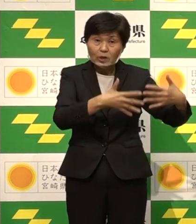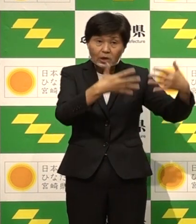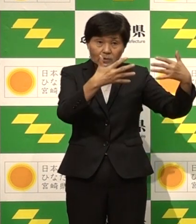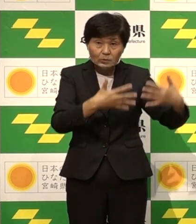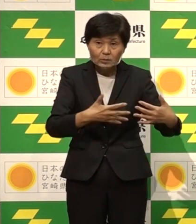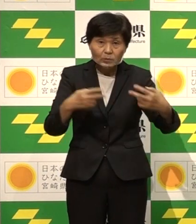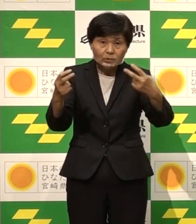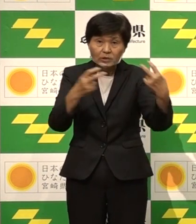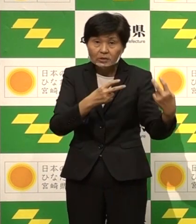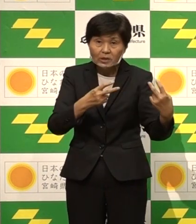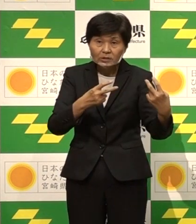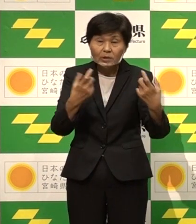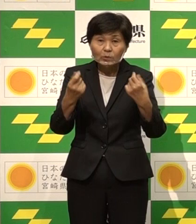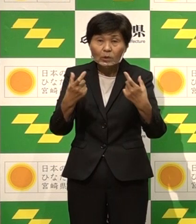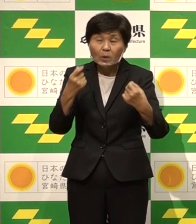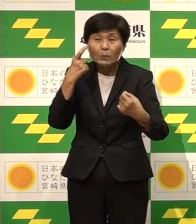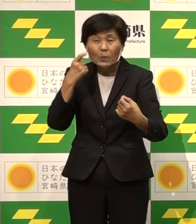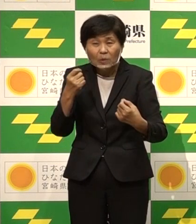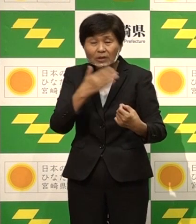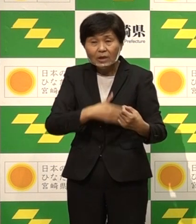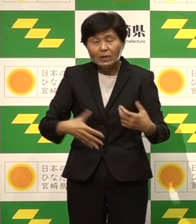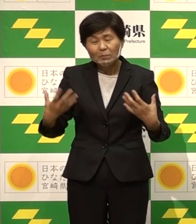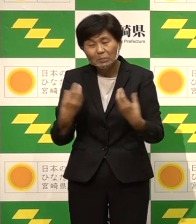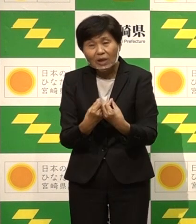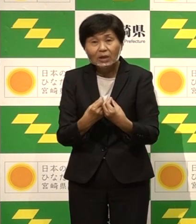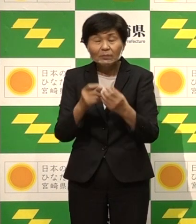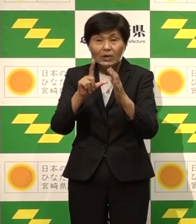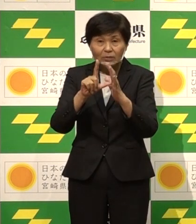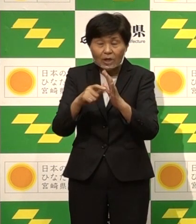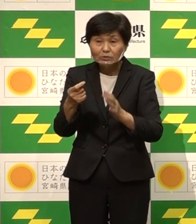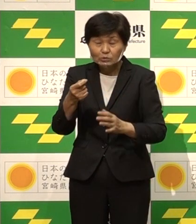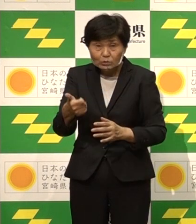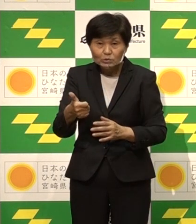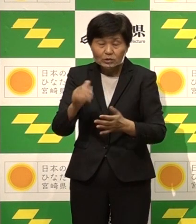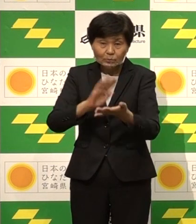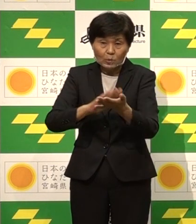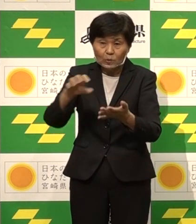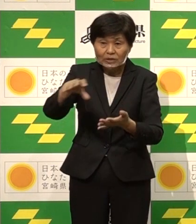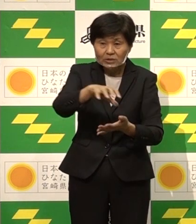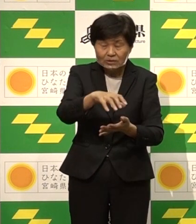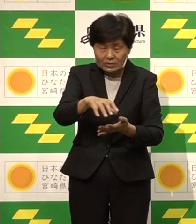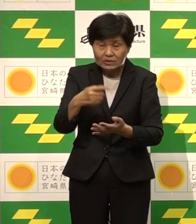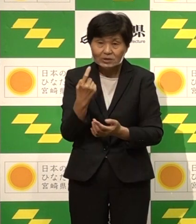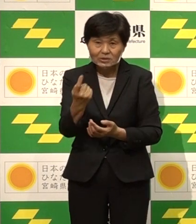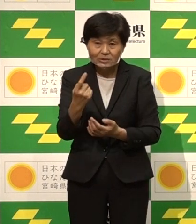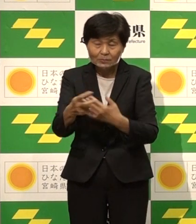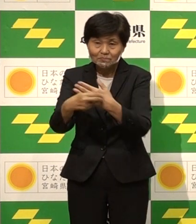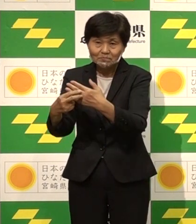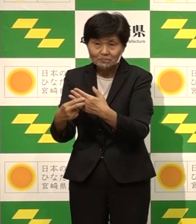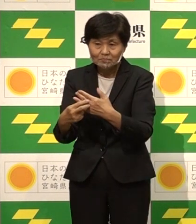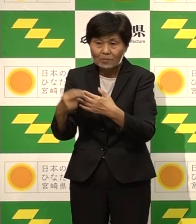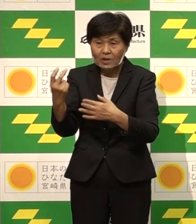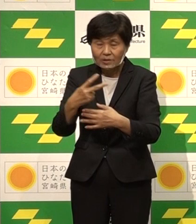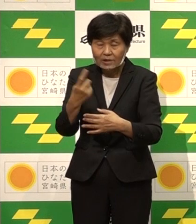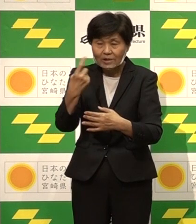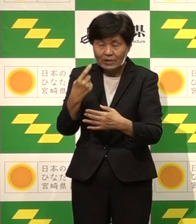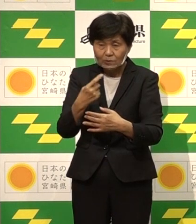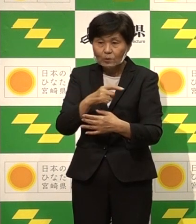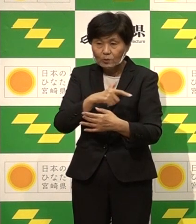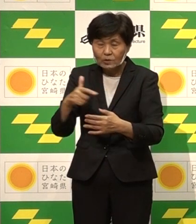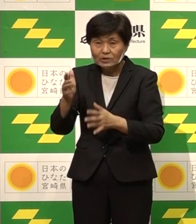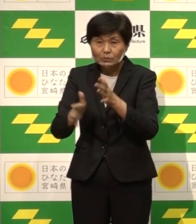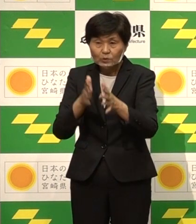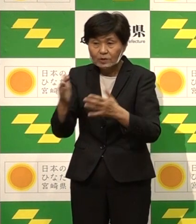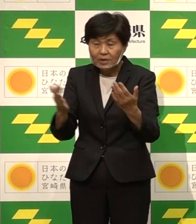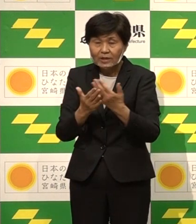きましたように、やはりもし体調が悪い場合はすぐに医療機関を受診をしていただくこと、そして習い事だとか何かスポーツの